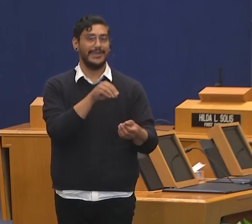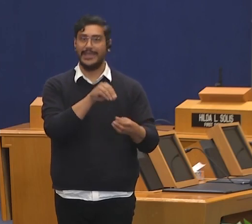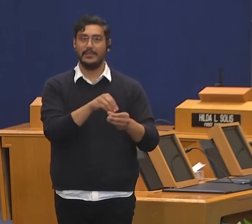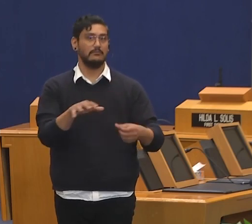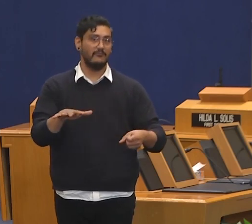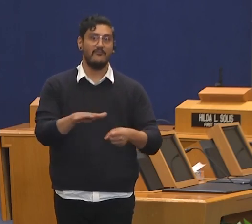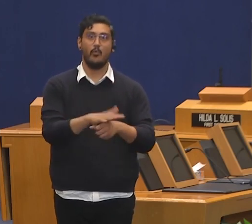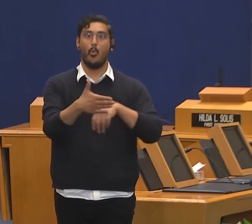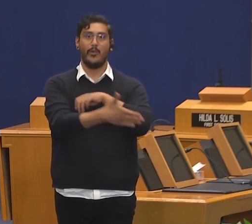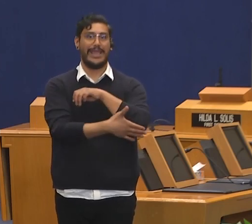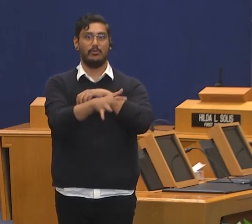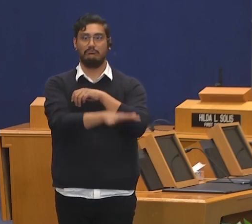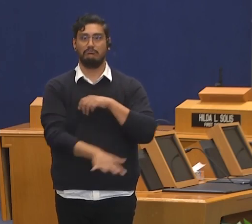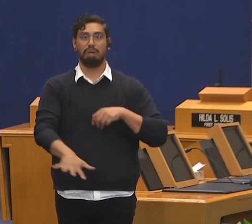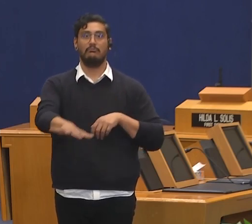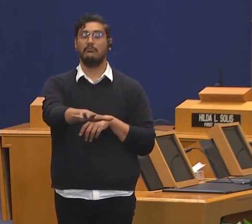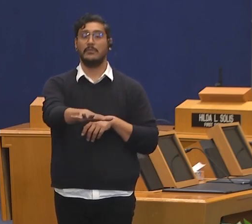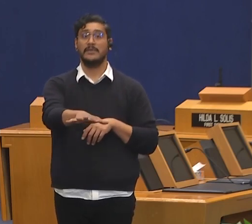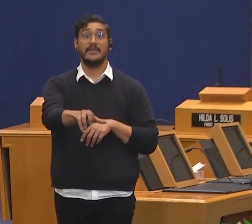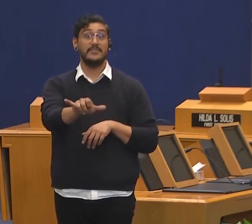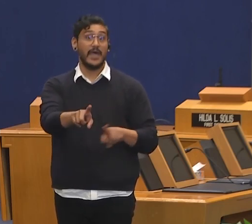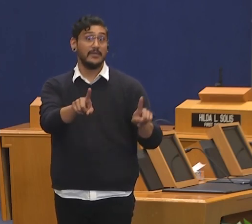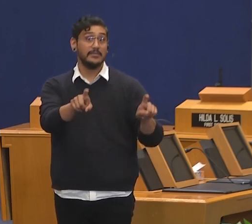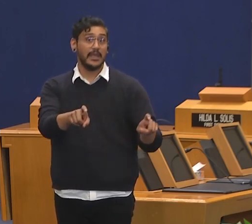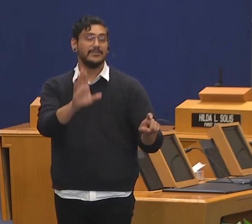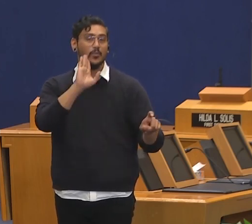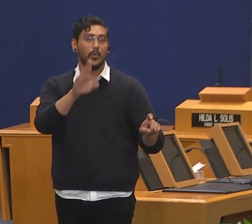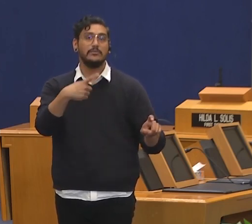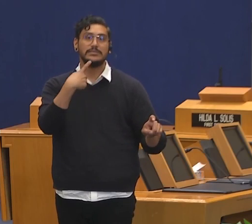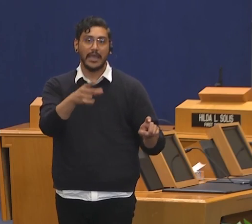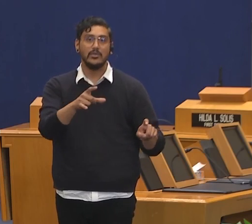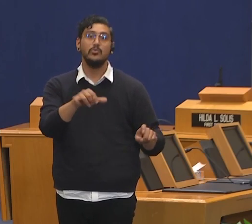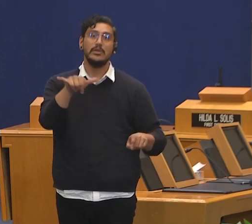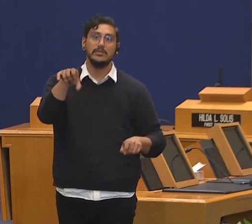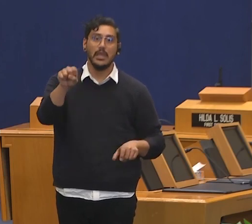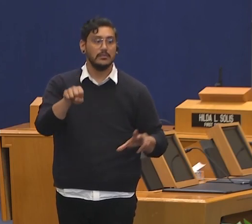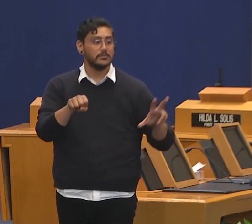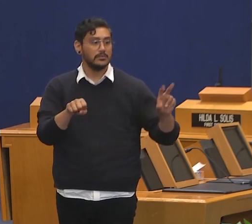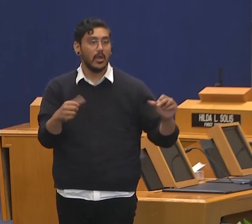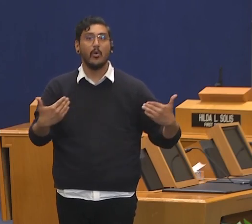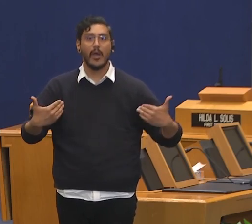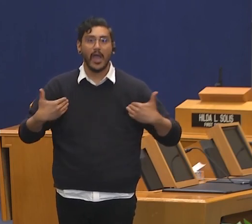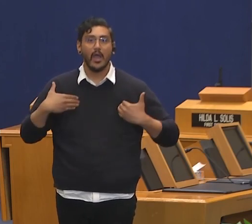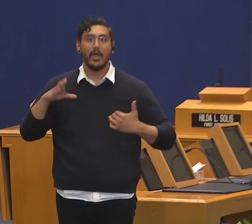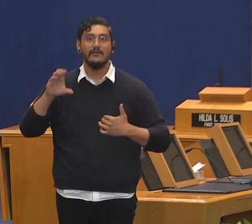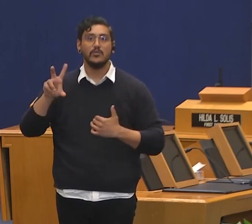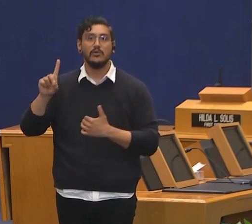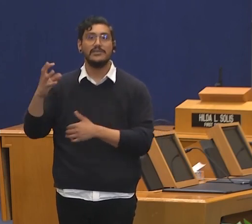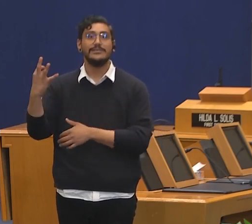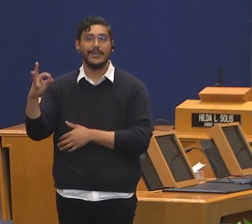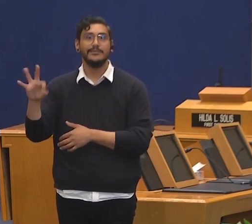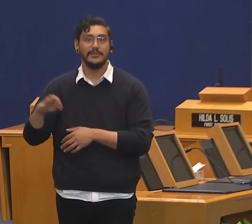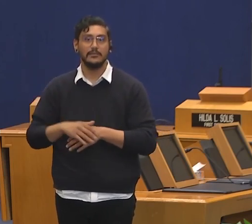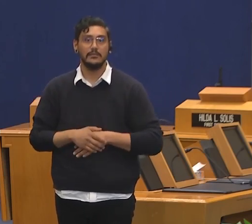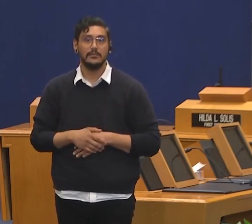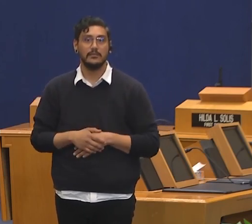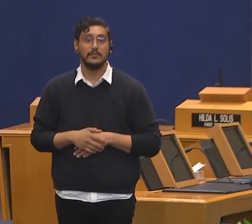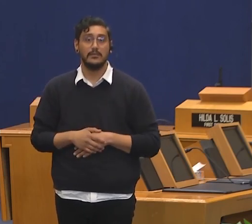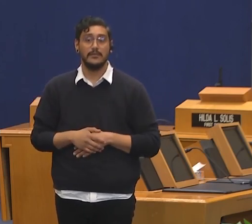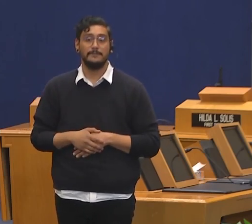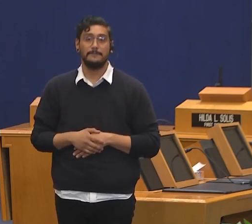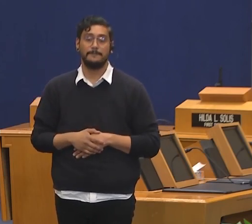condado. Esta prueba le indica actualmente si es positivo o negativo para COVID-19. Estas